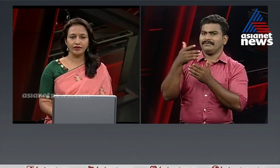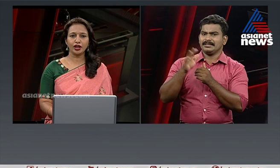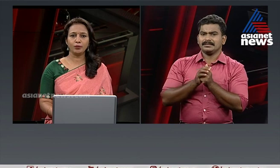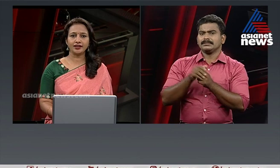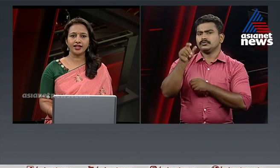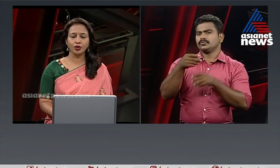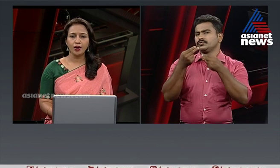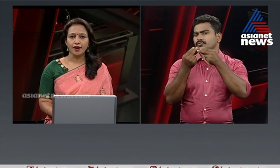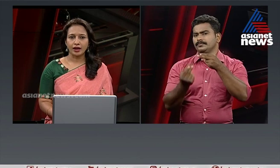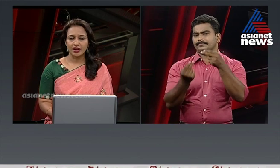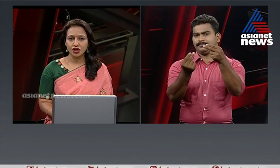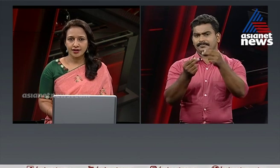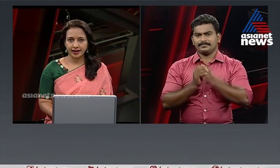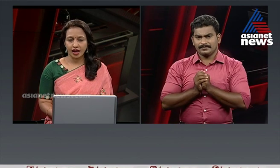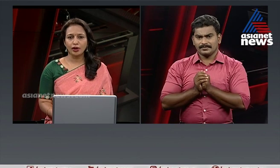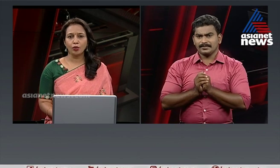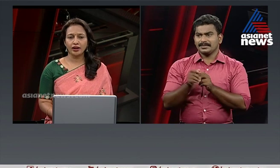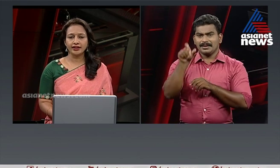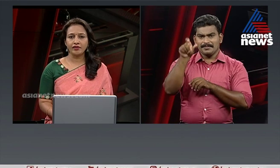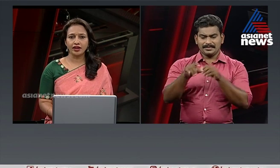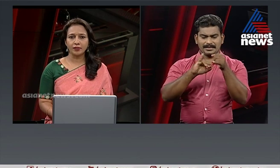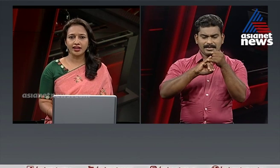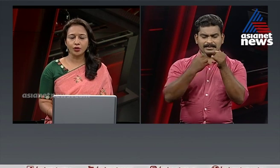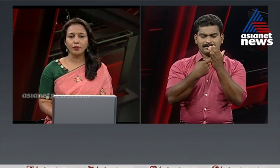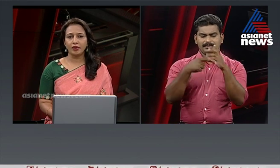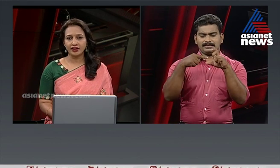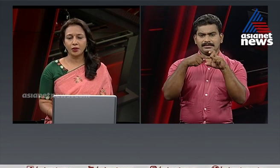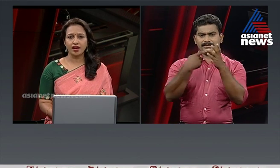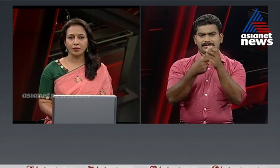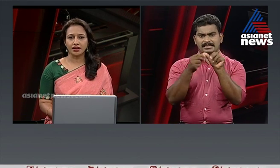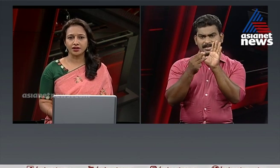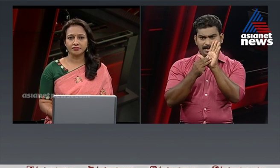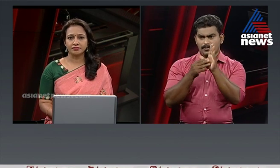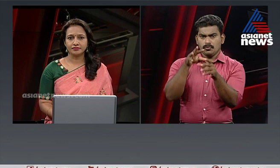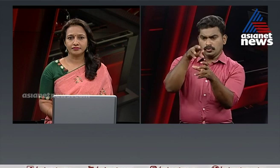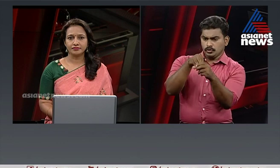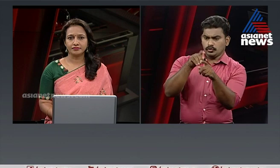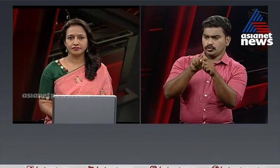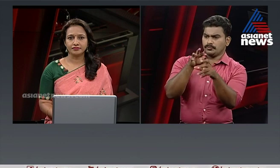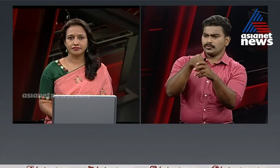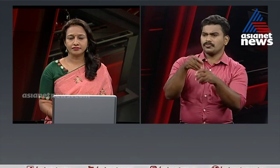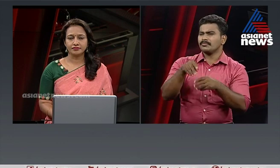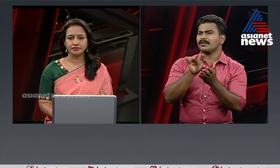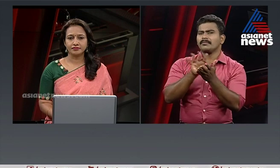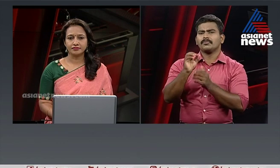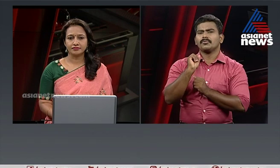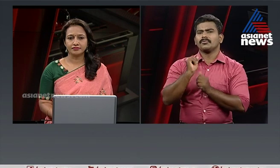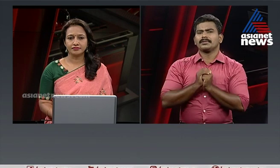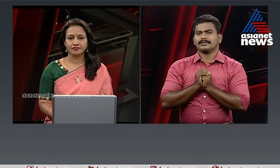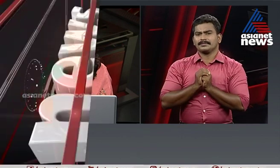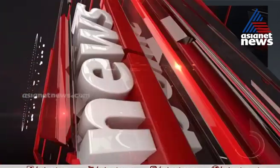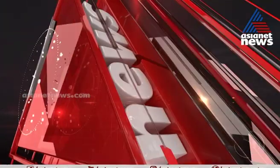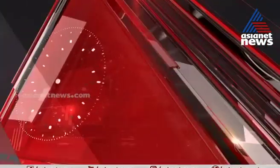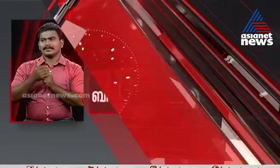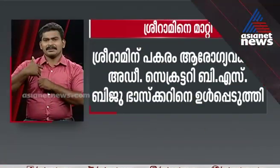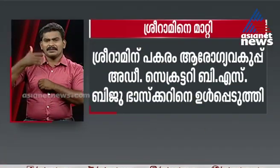കമലേഷ് വിവരങ്ങളുമായി ചേരുന്നു. കമലേഷ്, ശ്രീറാമിനെ ഉൾപ്പെടുത്തിയത് വിവാദമായിരുന്നു, ഇപ്പോൾ മാറ്റാനുള്ള കാരണം എന്താണ്? ആ ഒരു വിവാദം